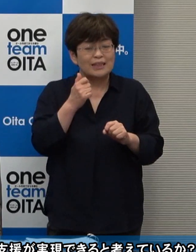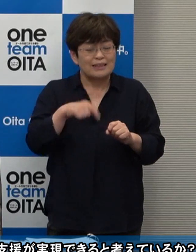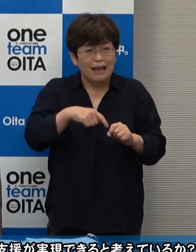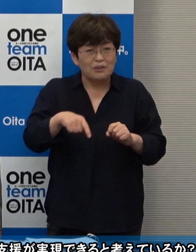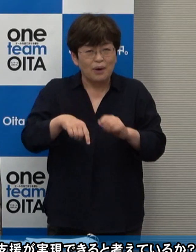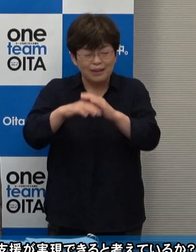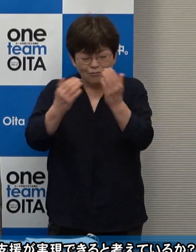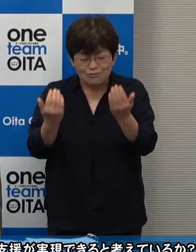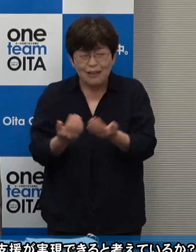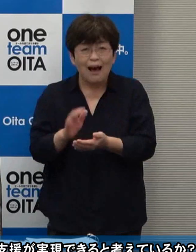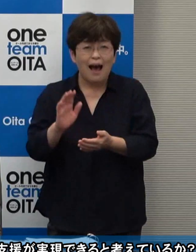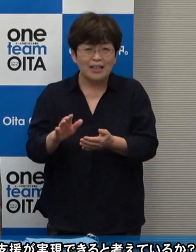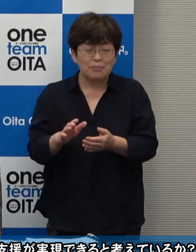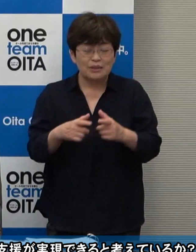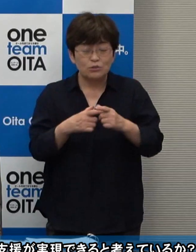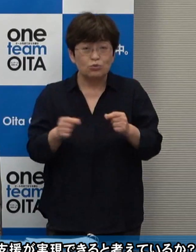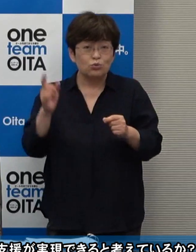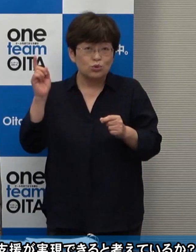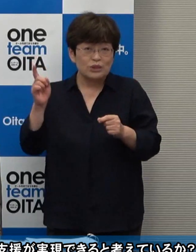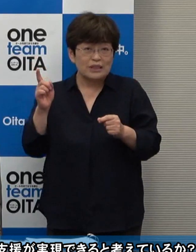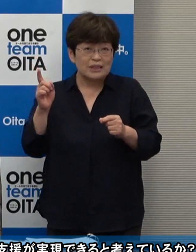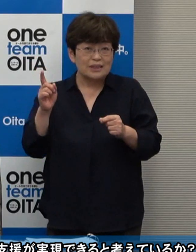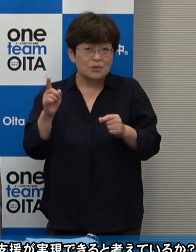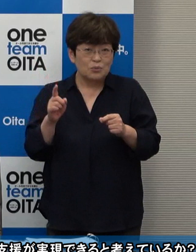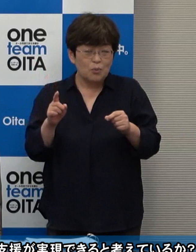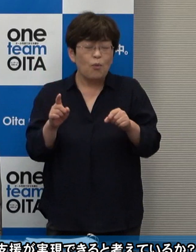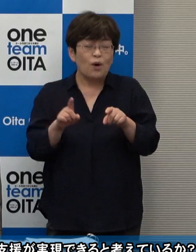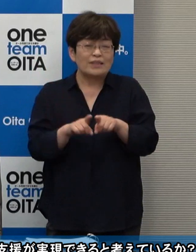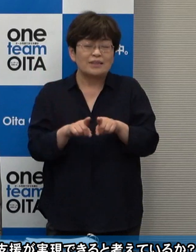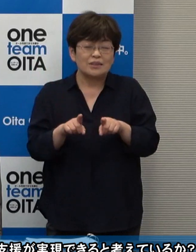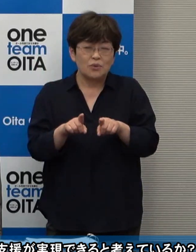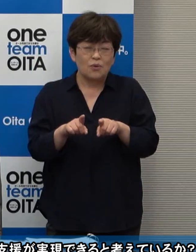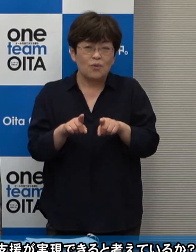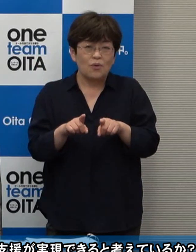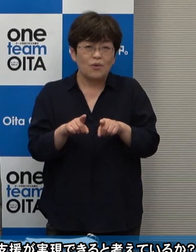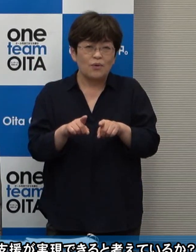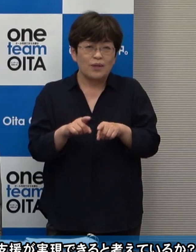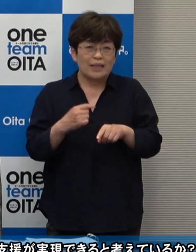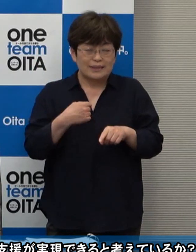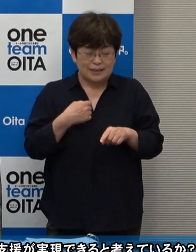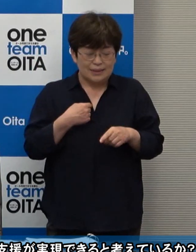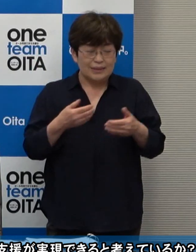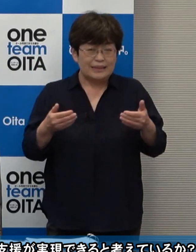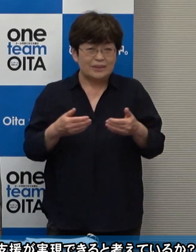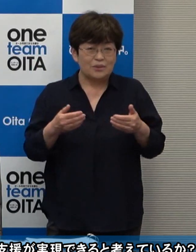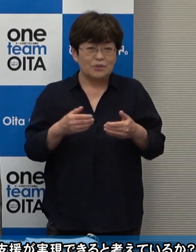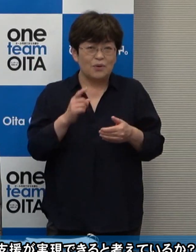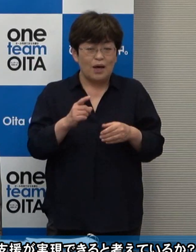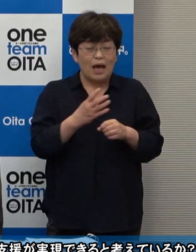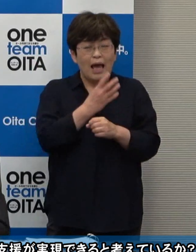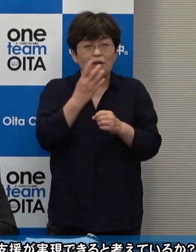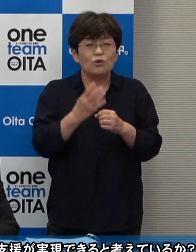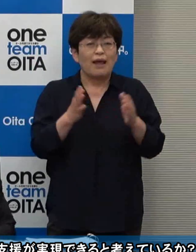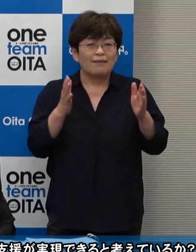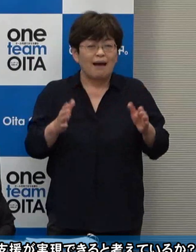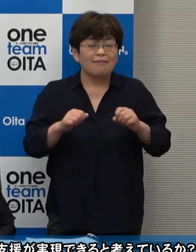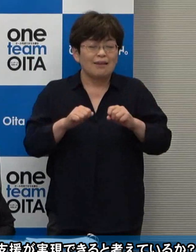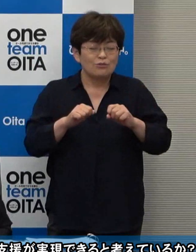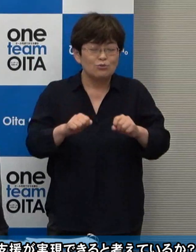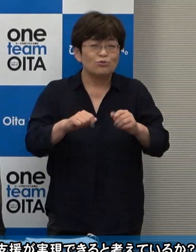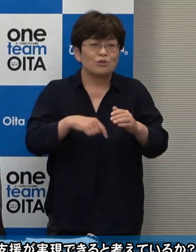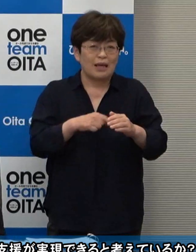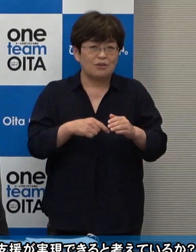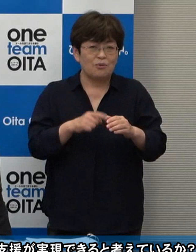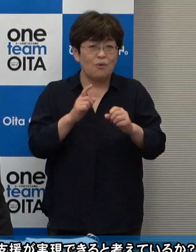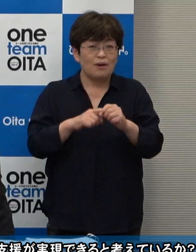国の進み方とも含めて、これはまあ1期4年でやるべきことだと思いますから、来年の4月